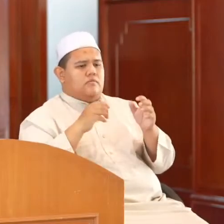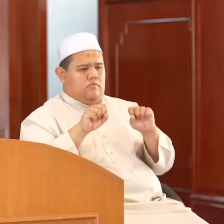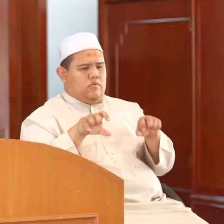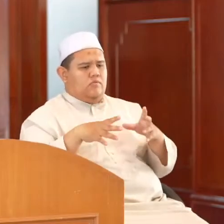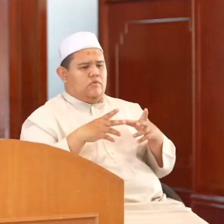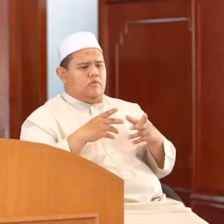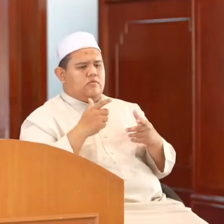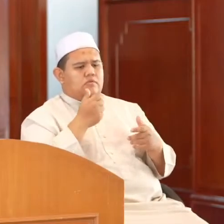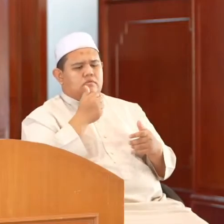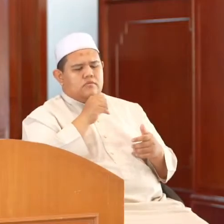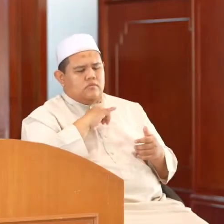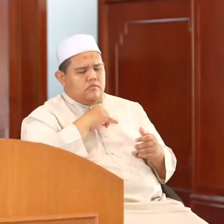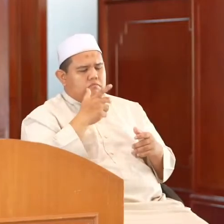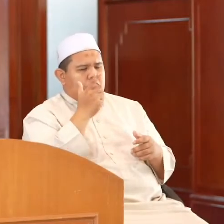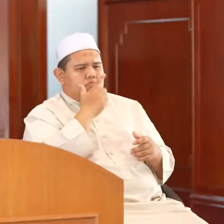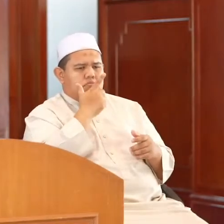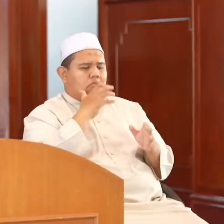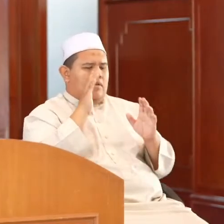"Tak maaf, tak semayang."